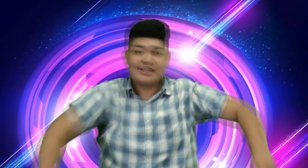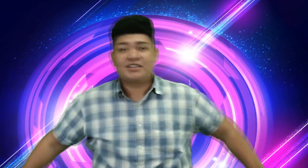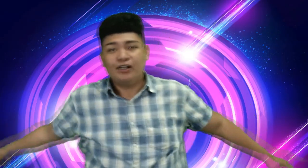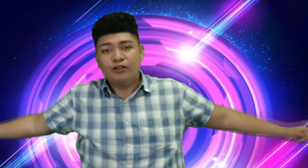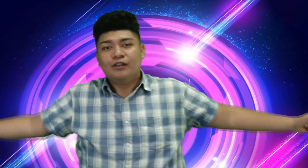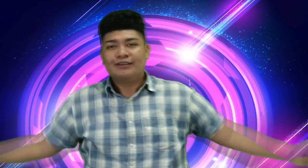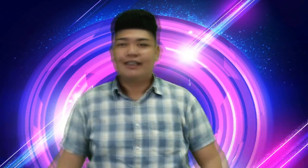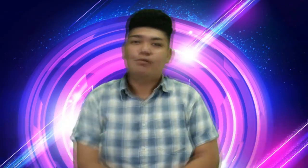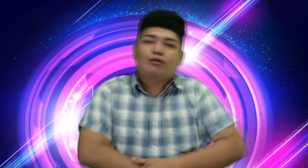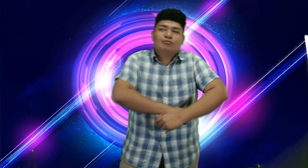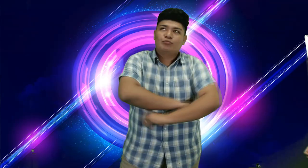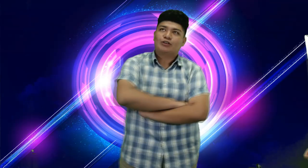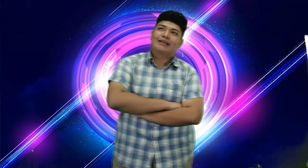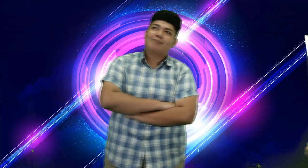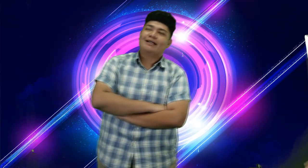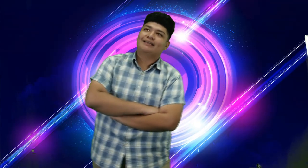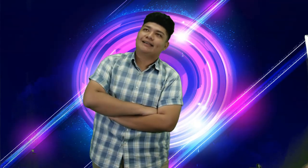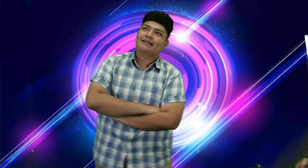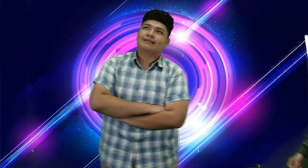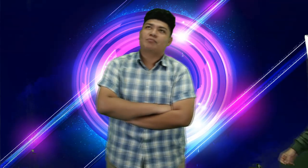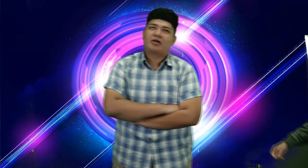tenemos dos temas interesantes